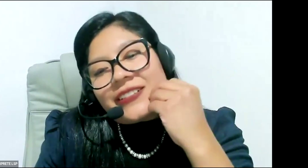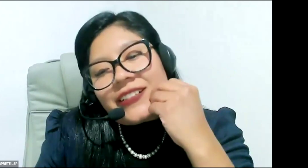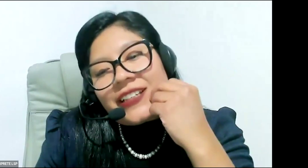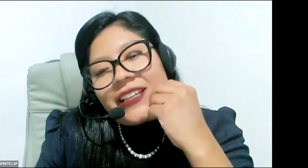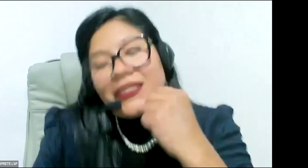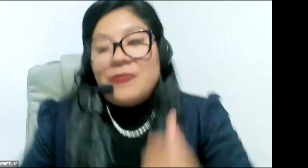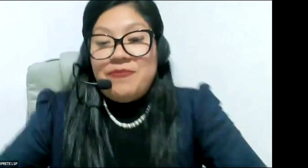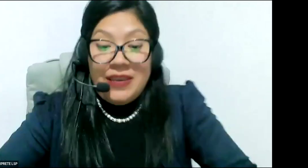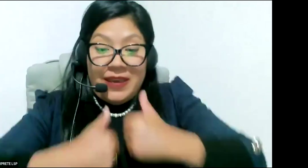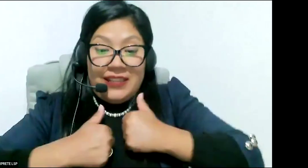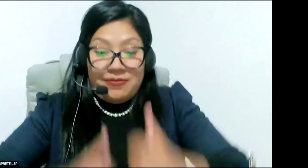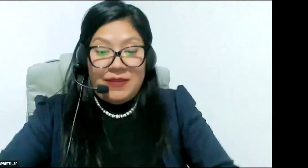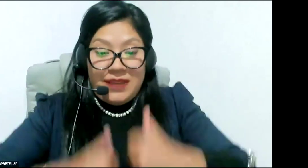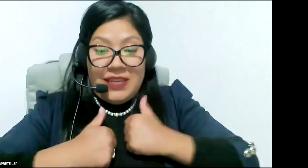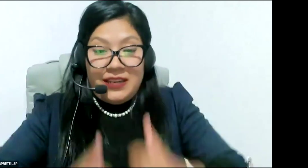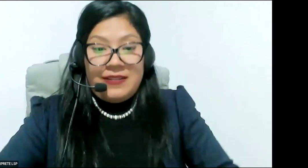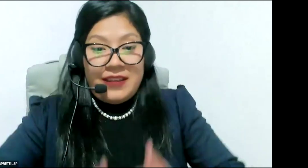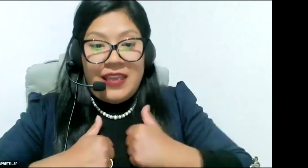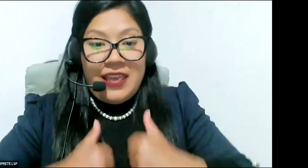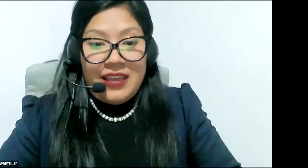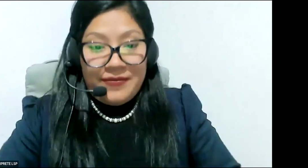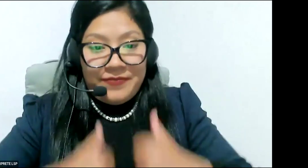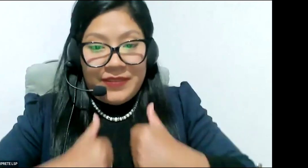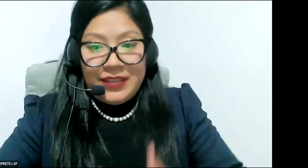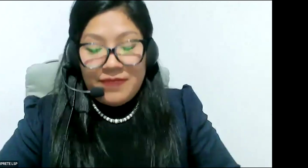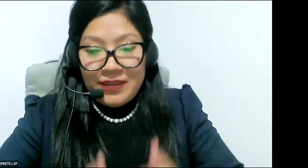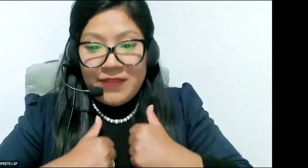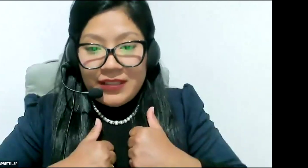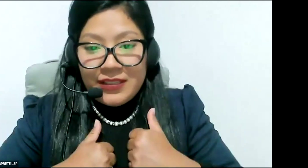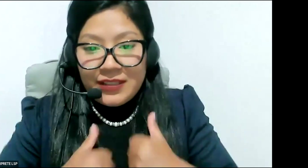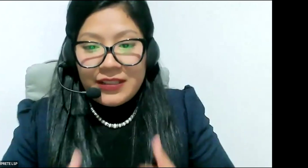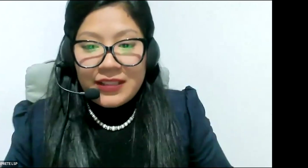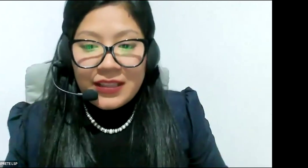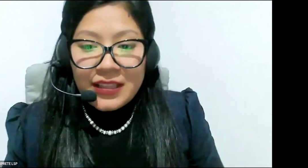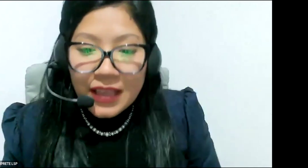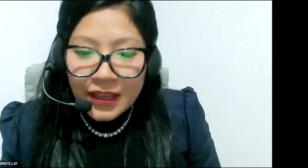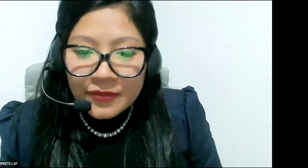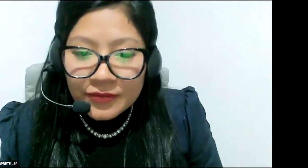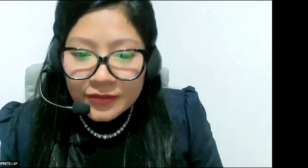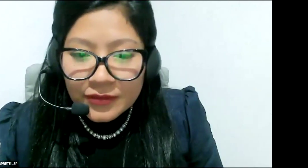chicl Y vives vivir y vives